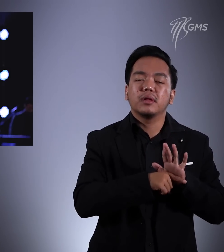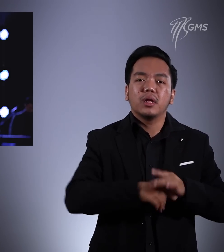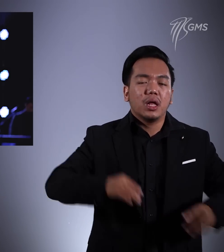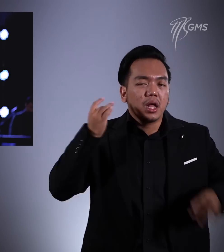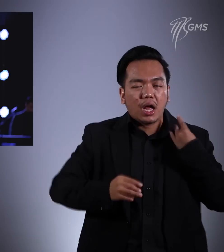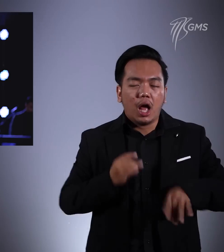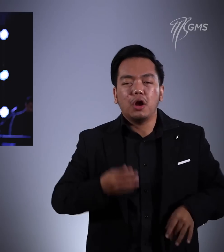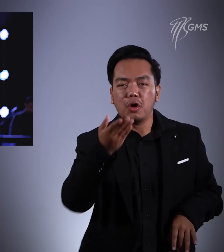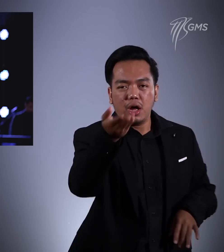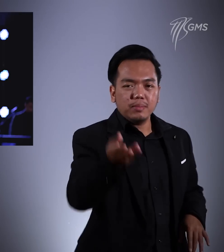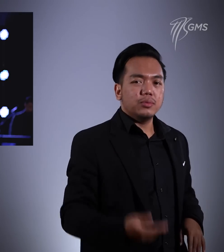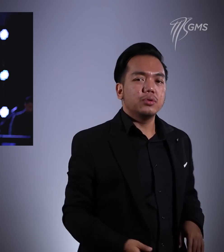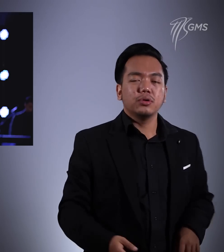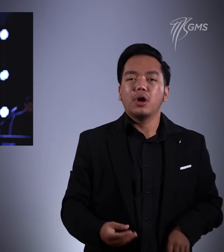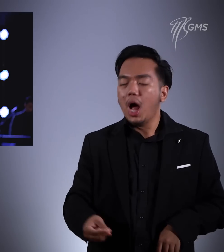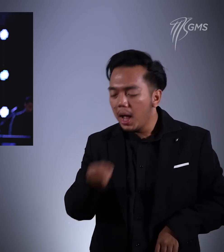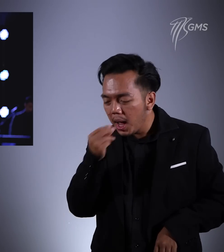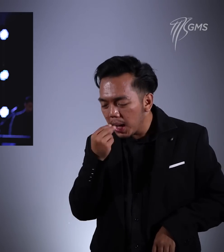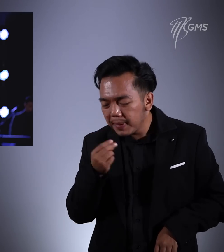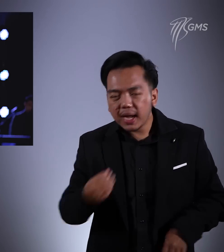Kalau Anda makanannya sehat, you are what you eat.